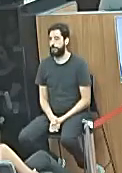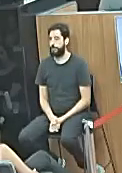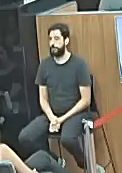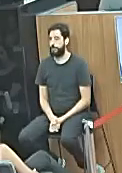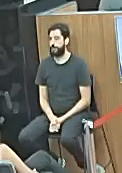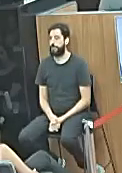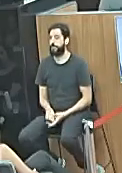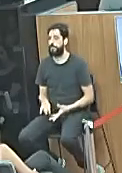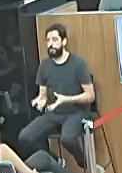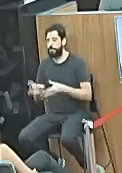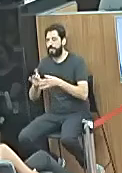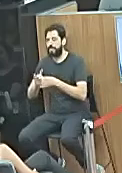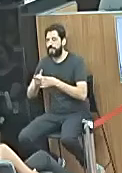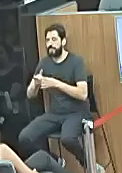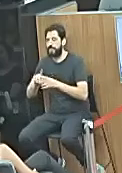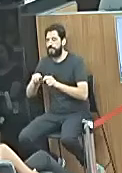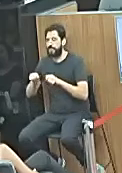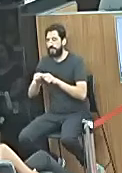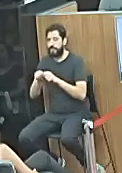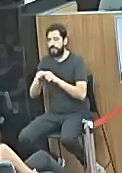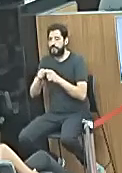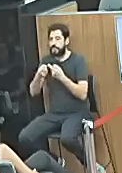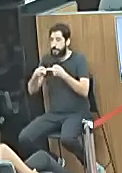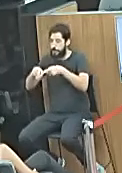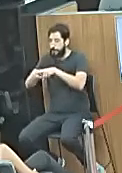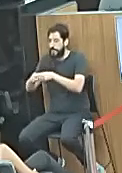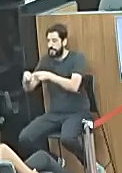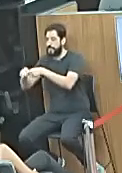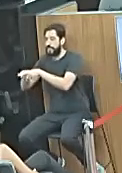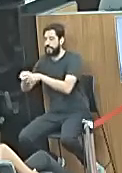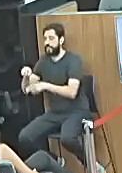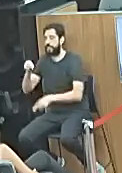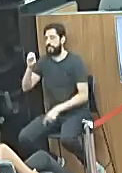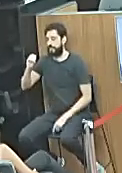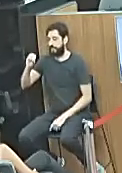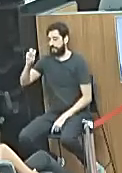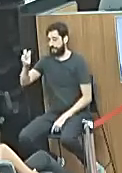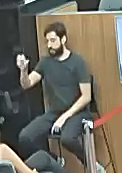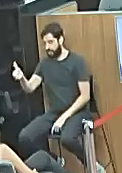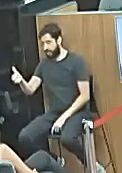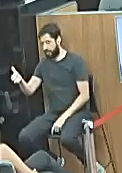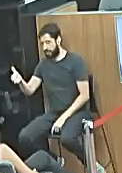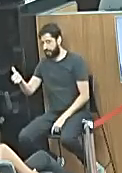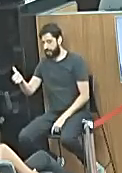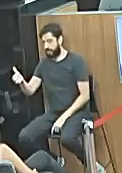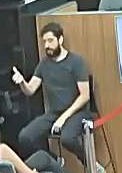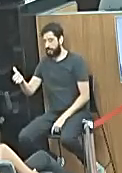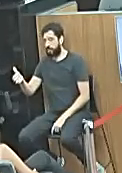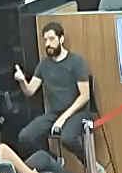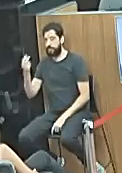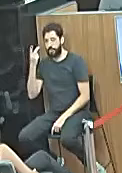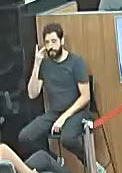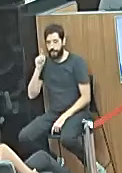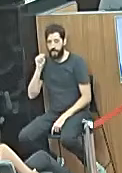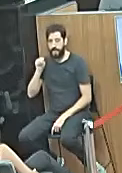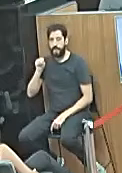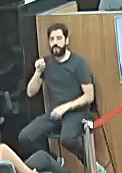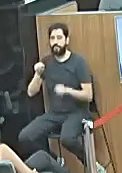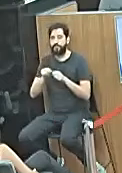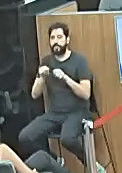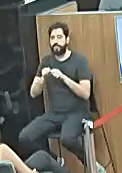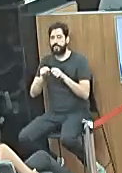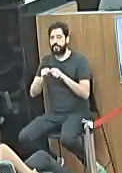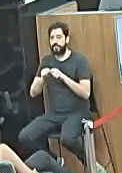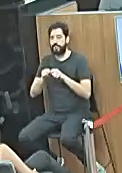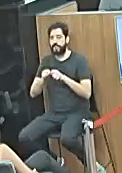executados por meio de parcerias do programa 0 56 com vistas a realizar rodadas de